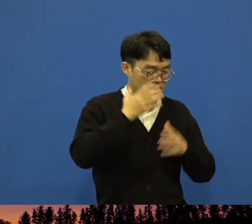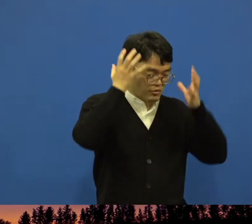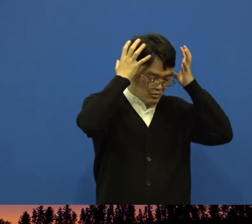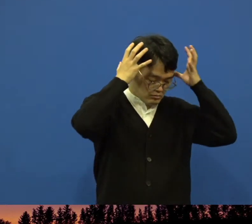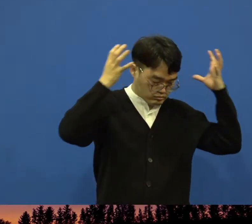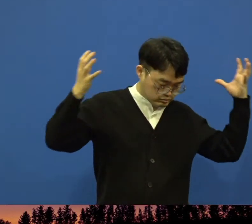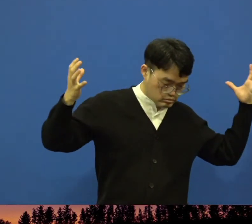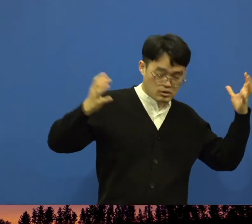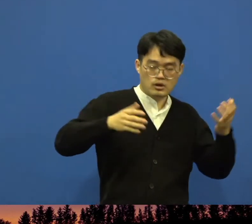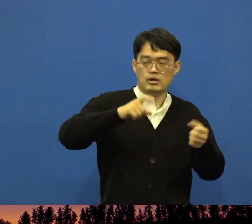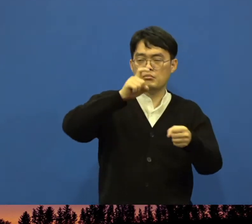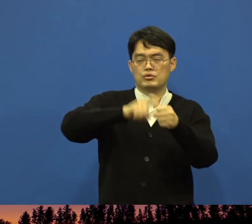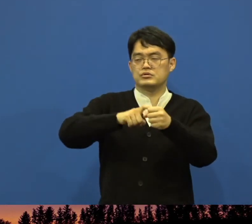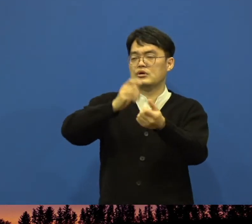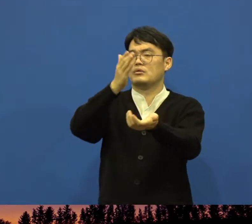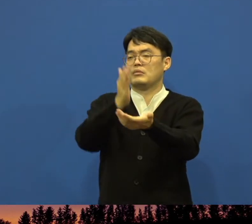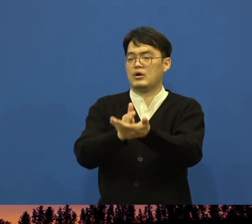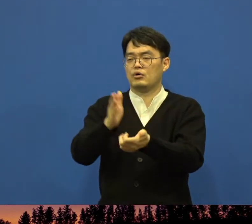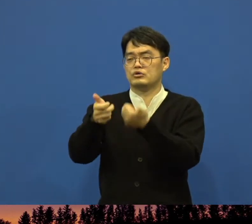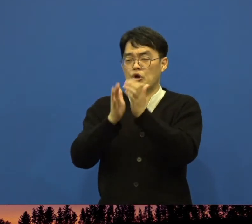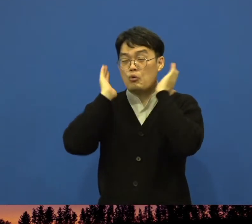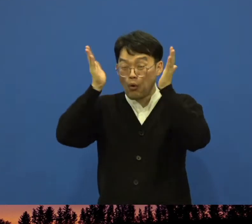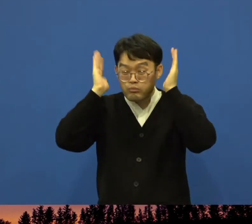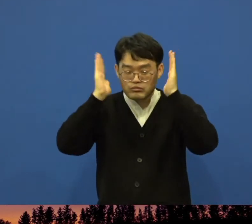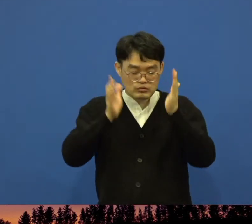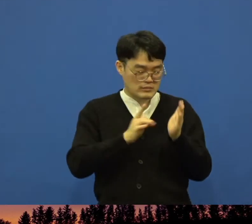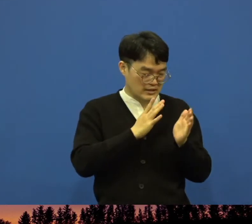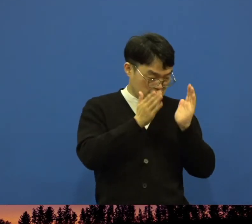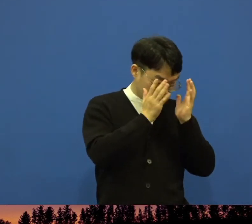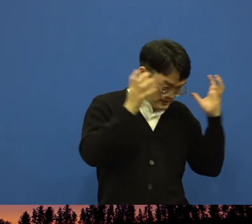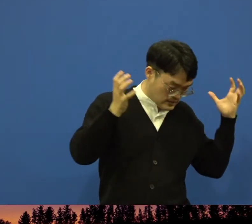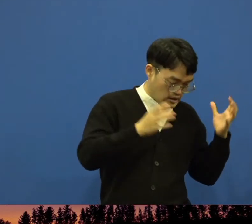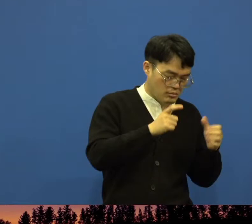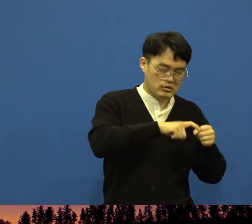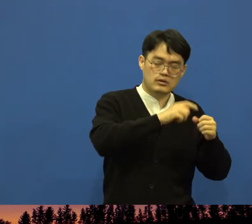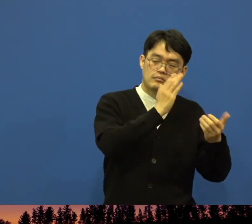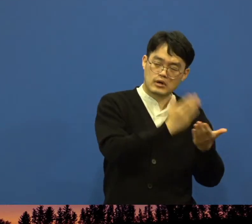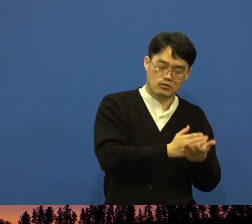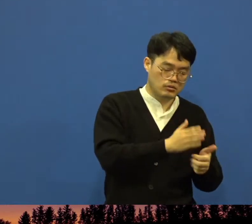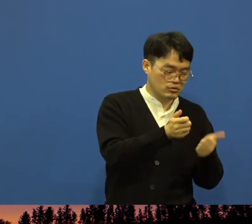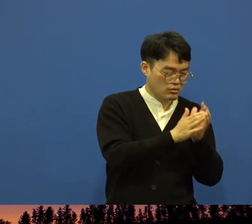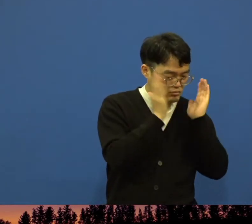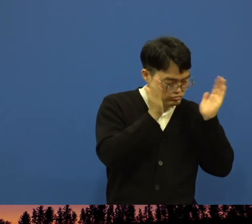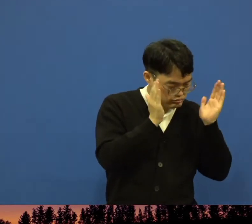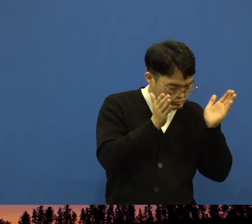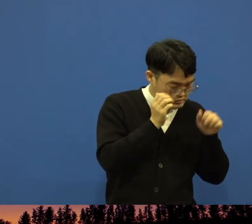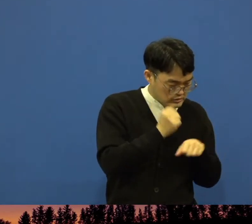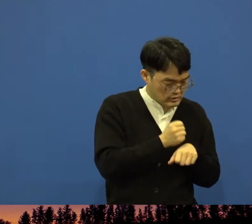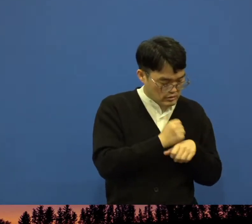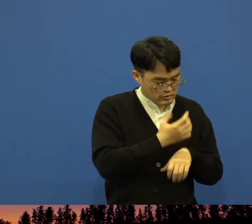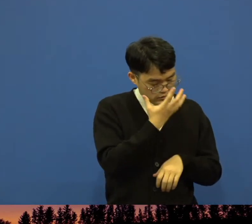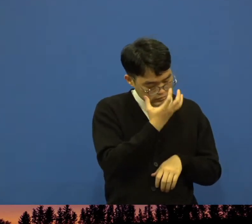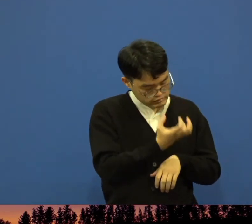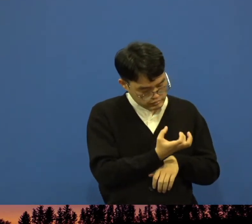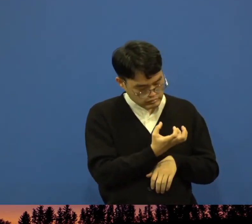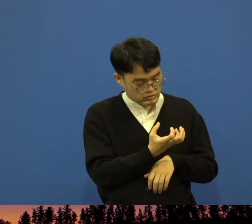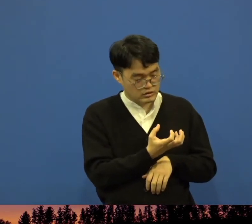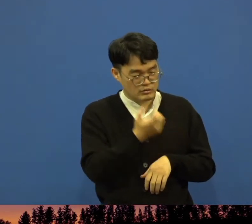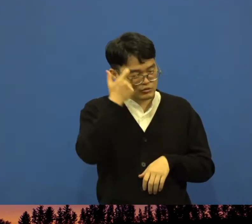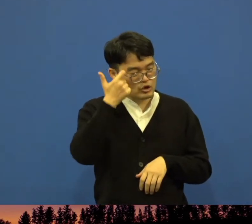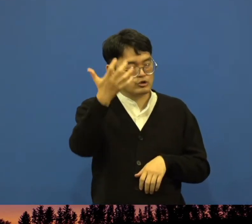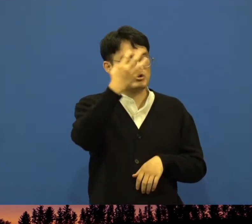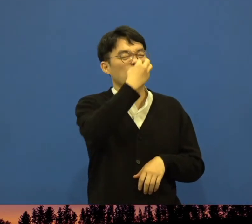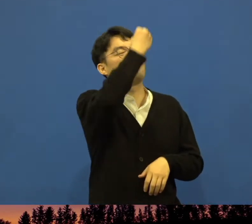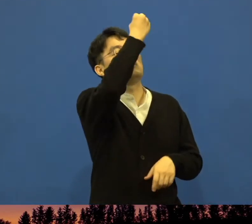목적이 되면 안 돼요, 여러분. 그러면 괜히 뭐 성경 공부 많이 했다는 게 우울감이 생기고요. 그것도 마찬가지예요, 여러분. 영적인